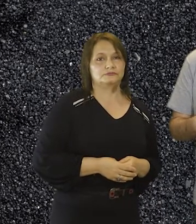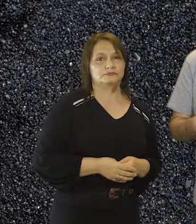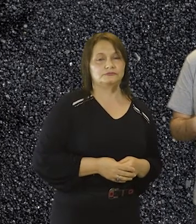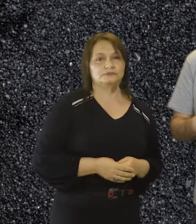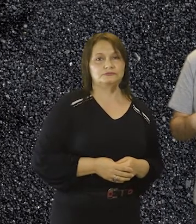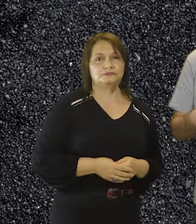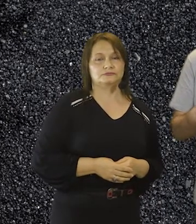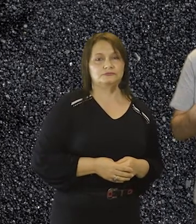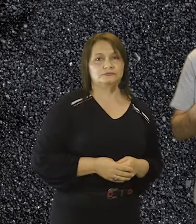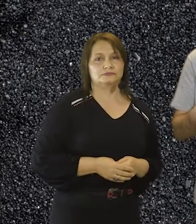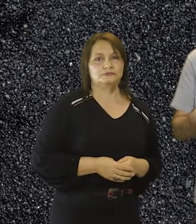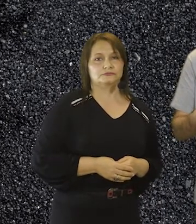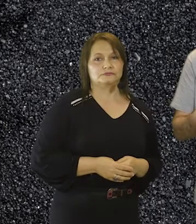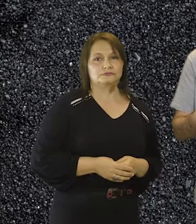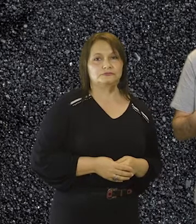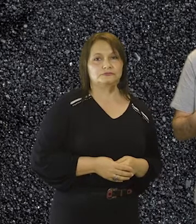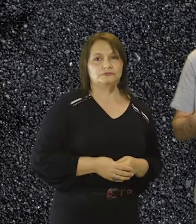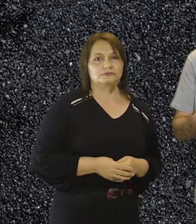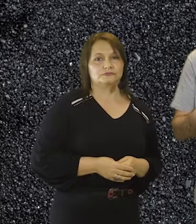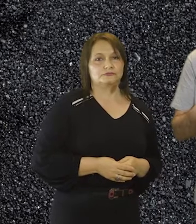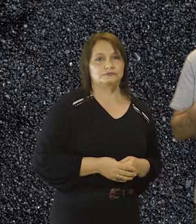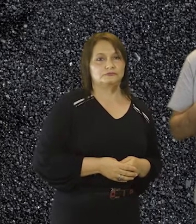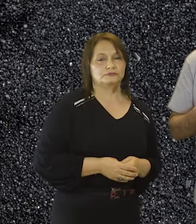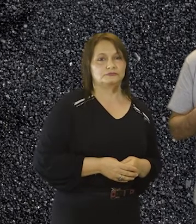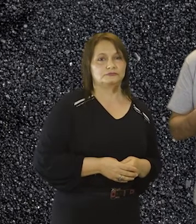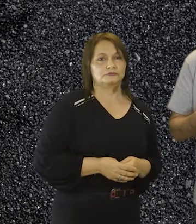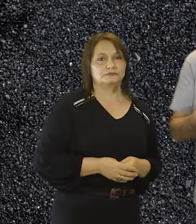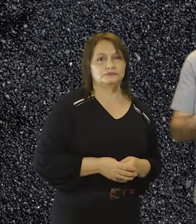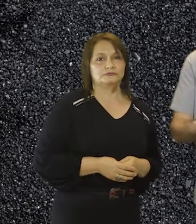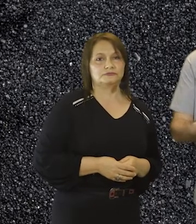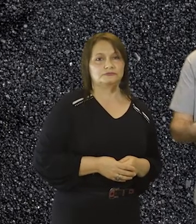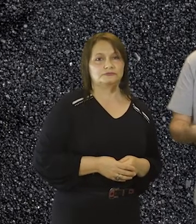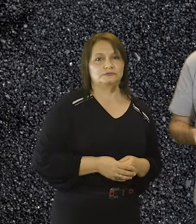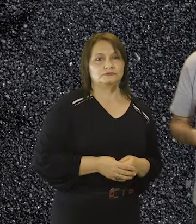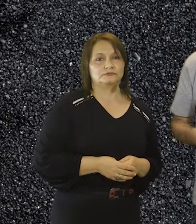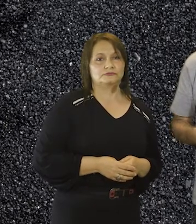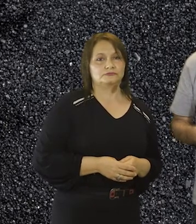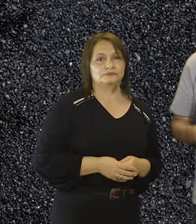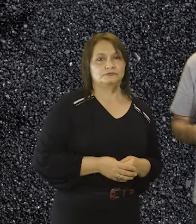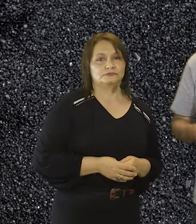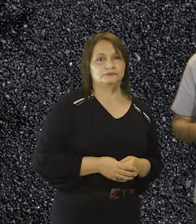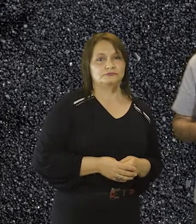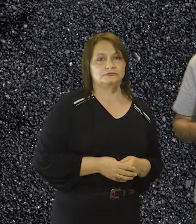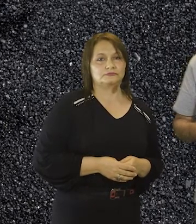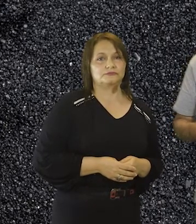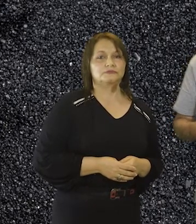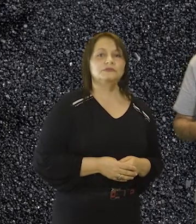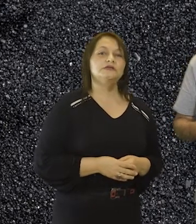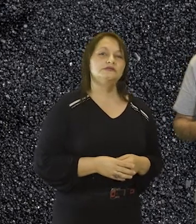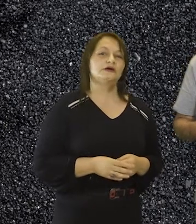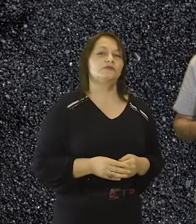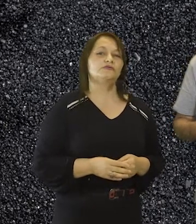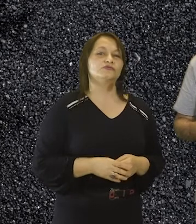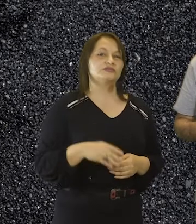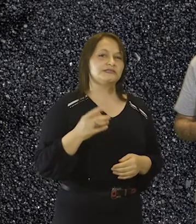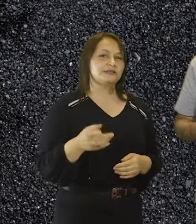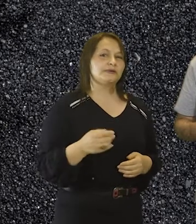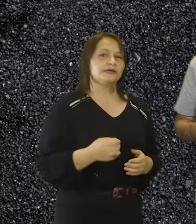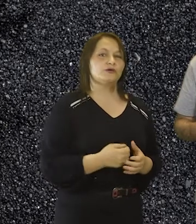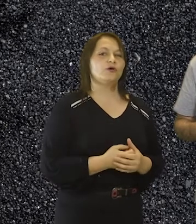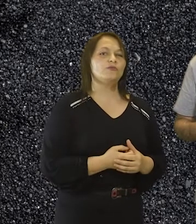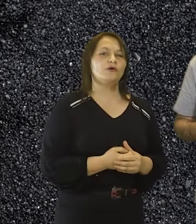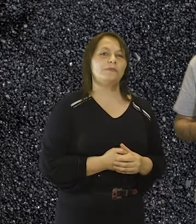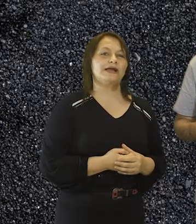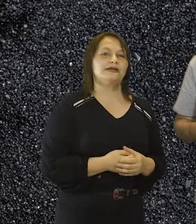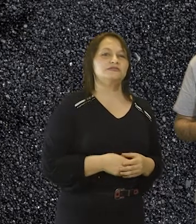também exerce um controle extremo, tanto de nossa vida pública como privada. Então, você